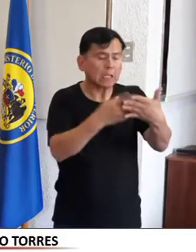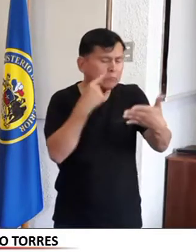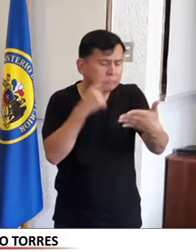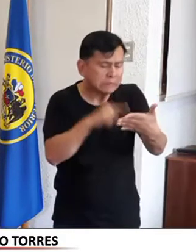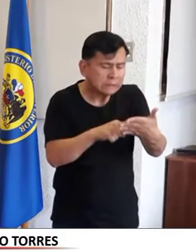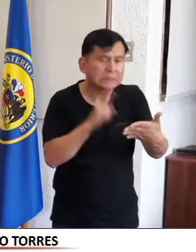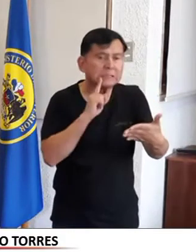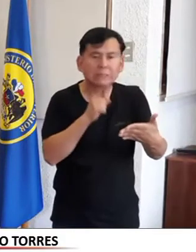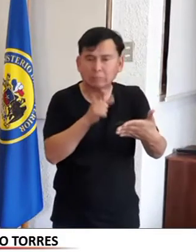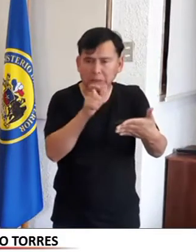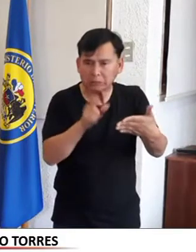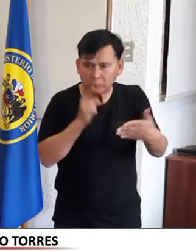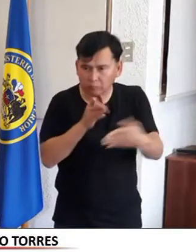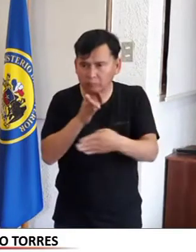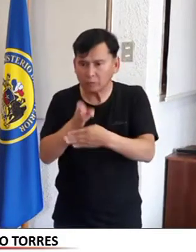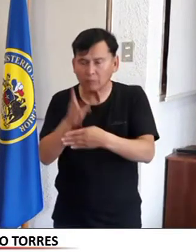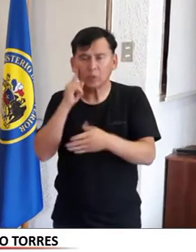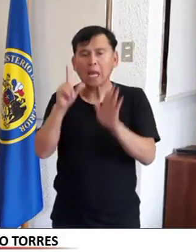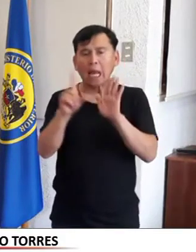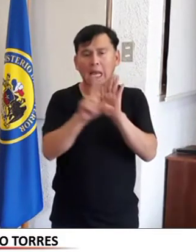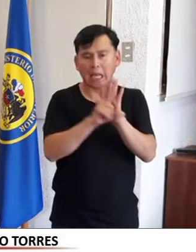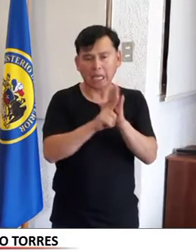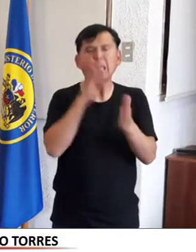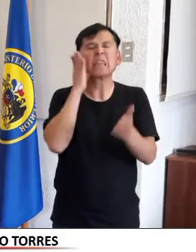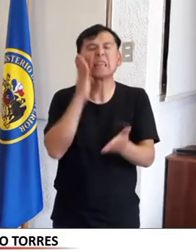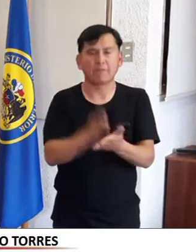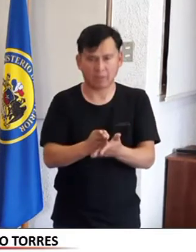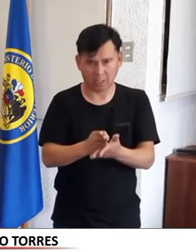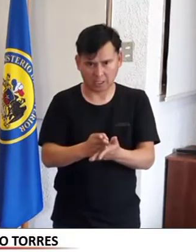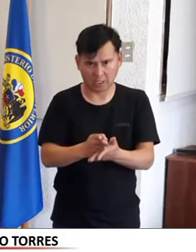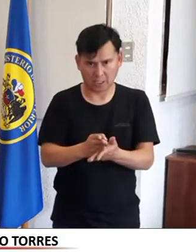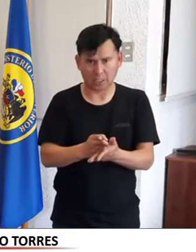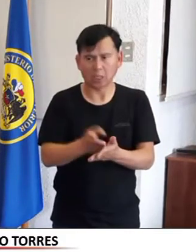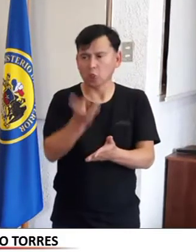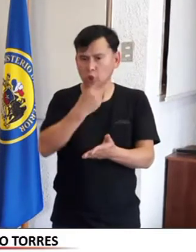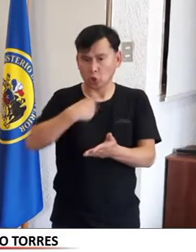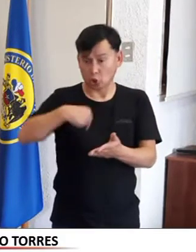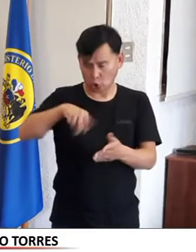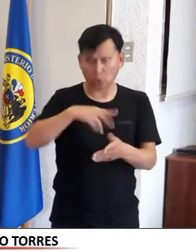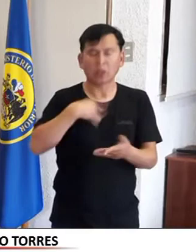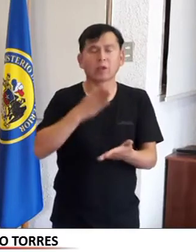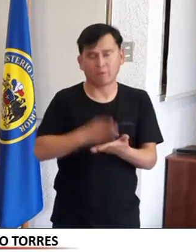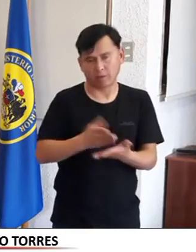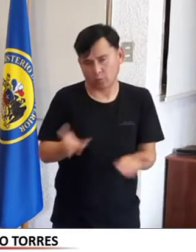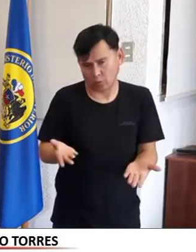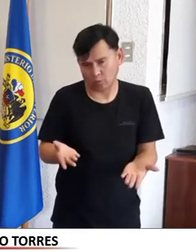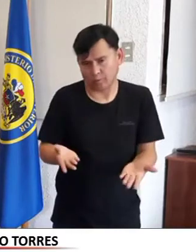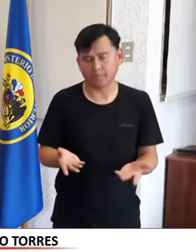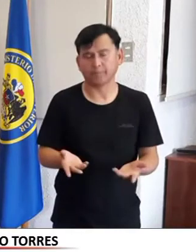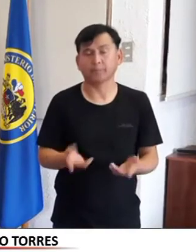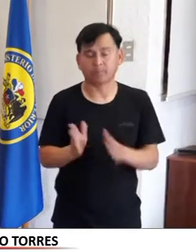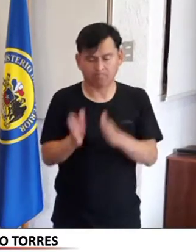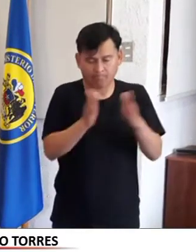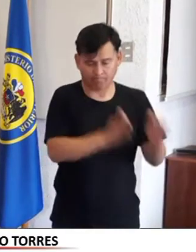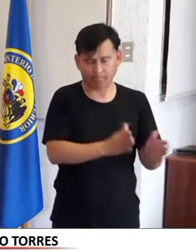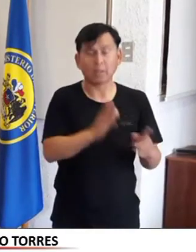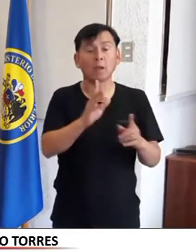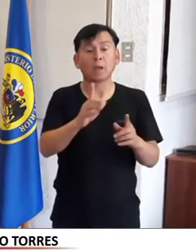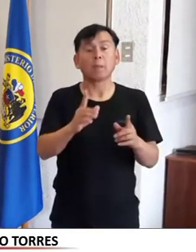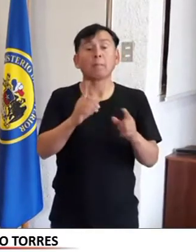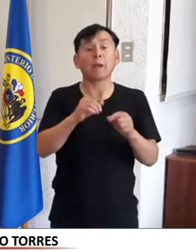el entendido que existe, ¿no es cierto?, una ley de deberes y derechos a las cuales no podemos faltar. Por otra parte,